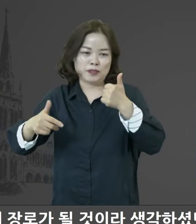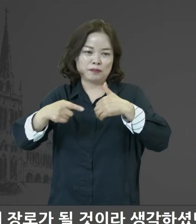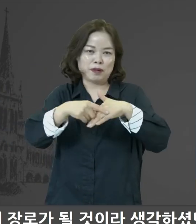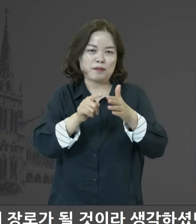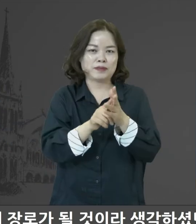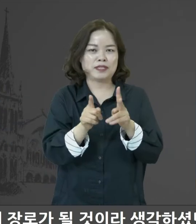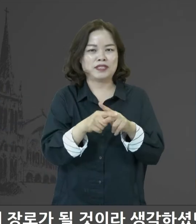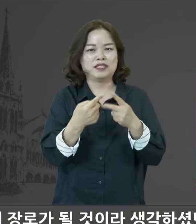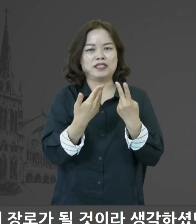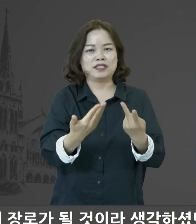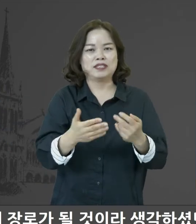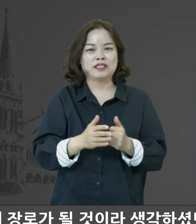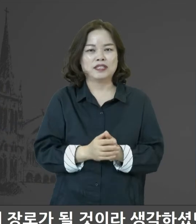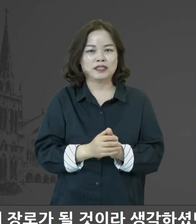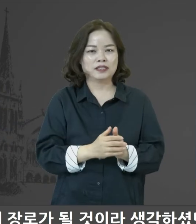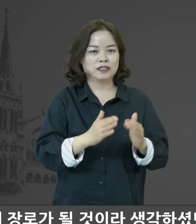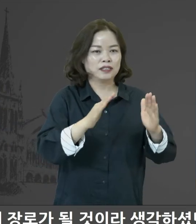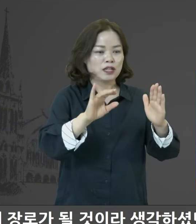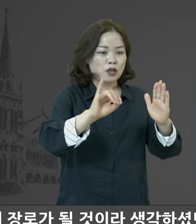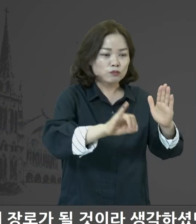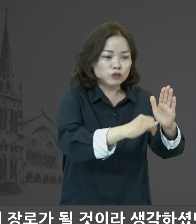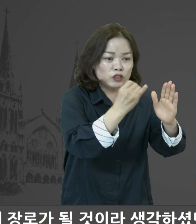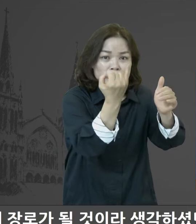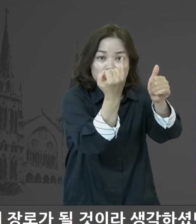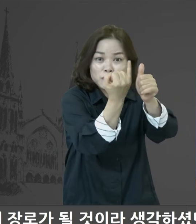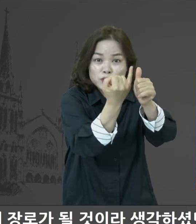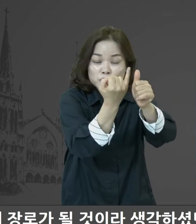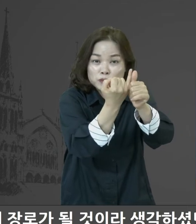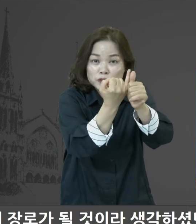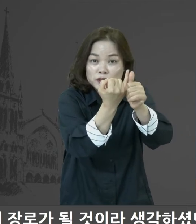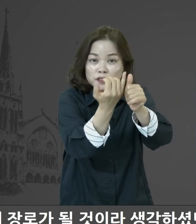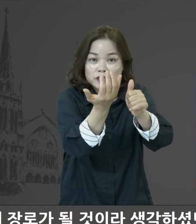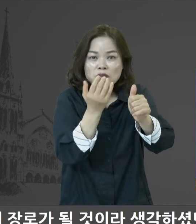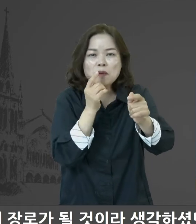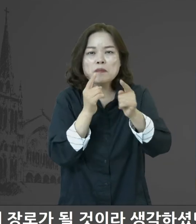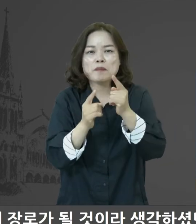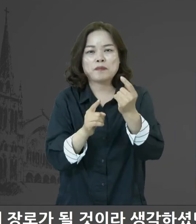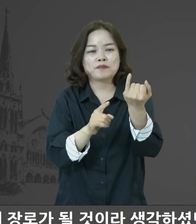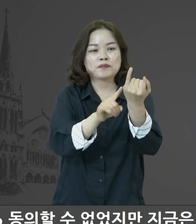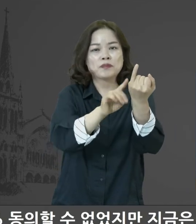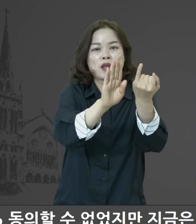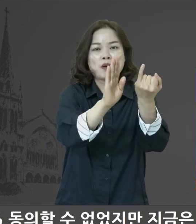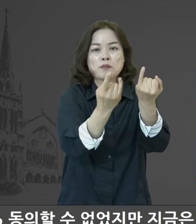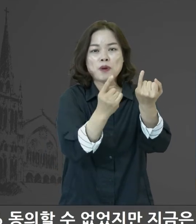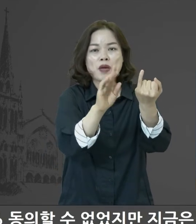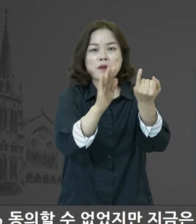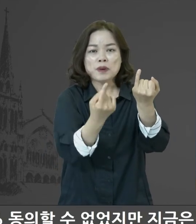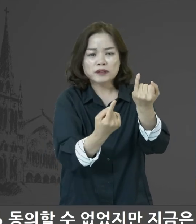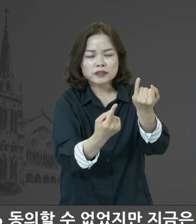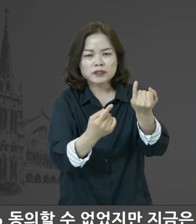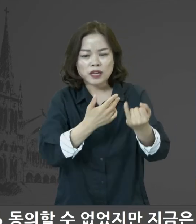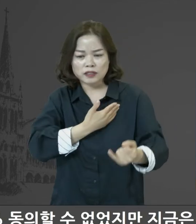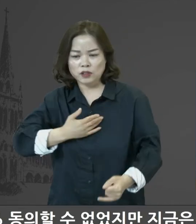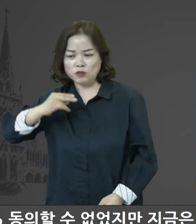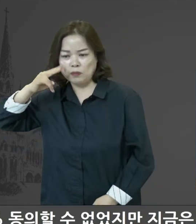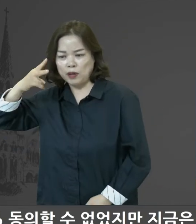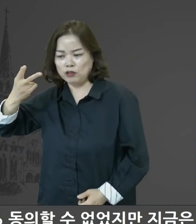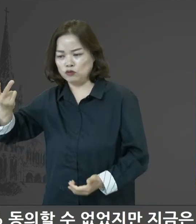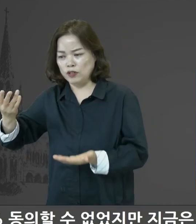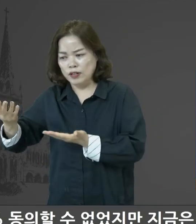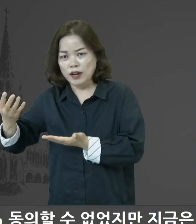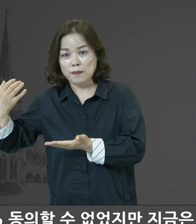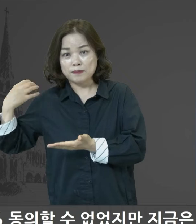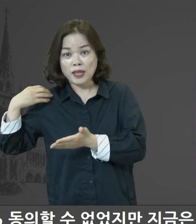오늘 이 성경 속의 브리스가와 아굴라는, 그리고 앞서 말씀드린 베베는 사도 바울에게 있어 주의 사역을